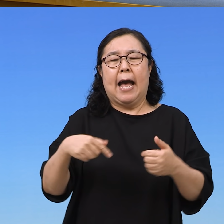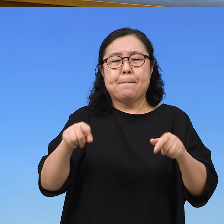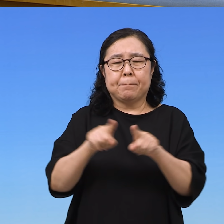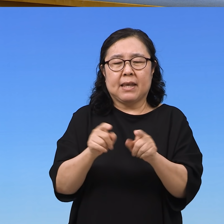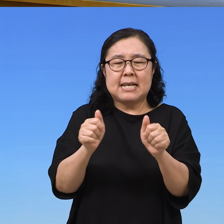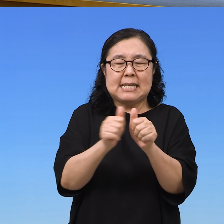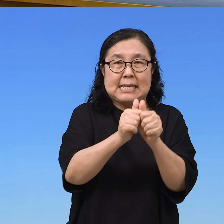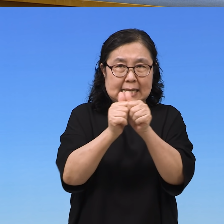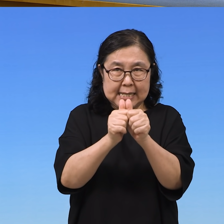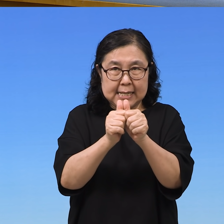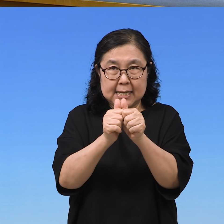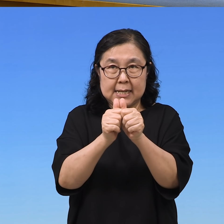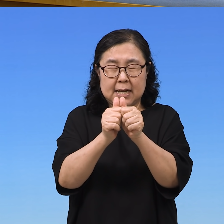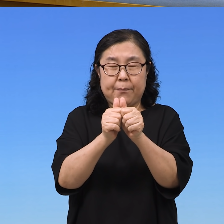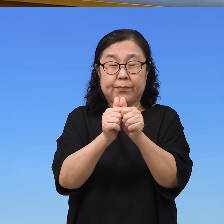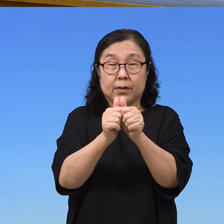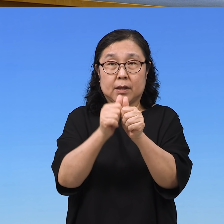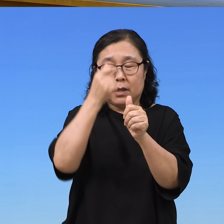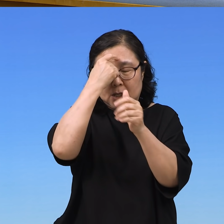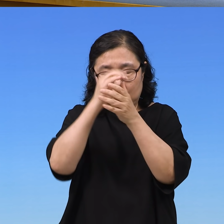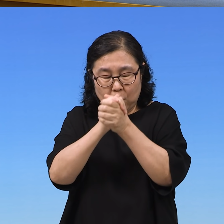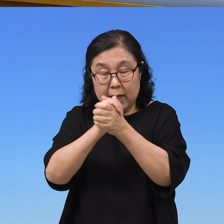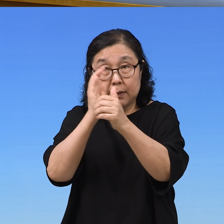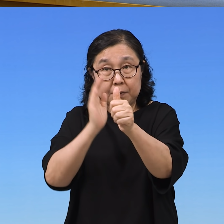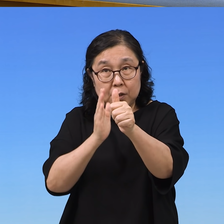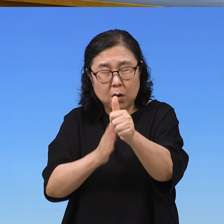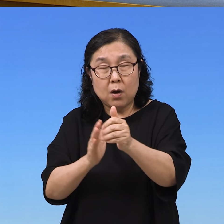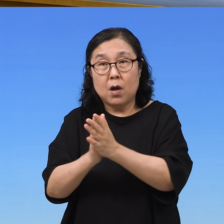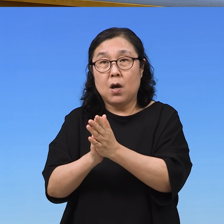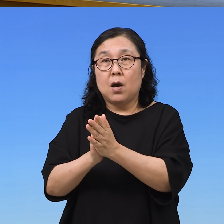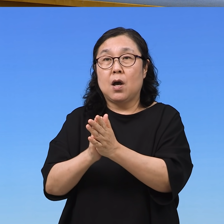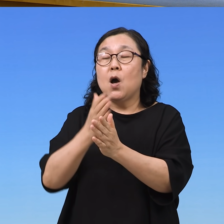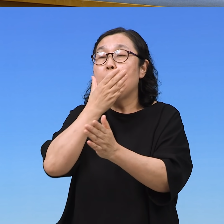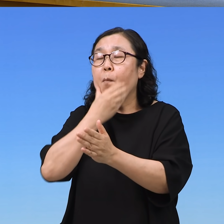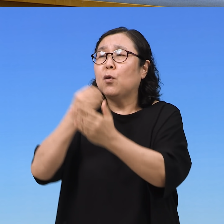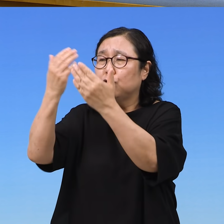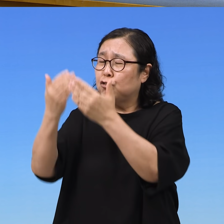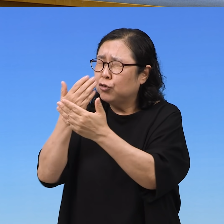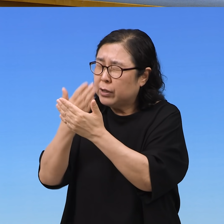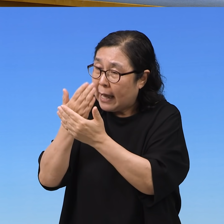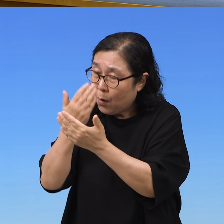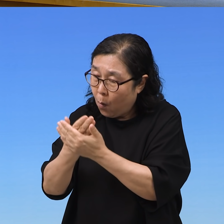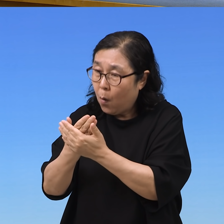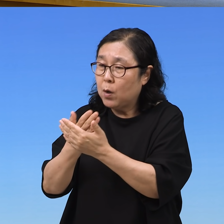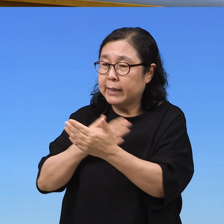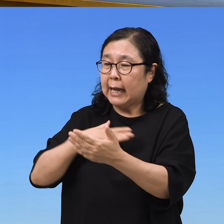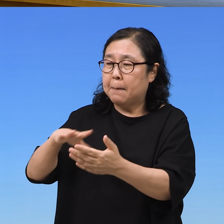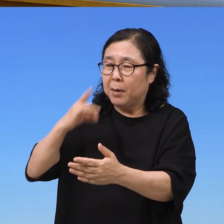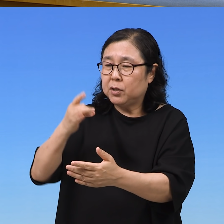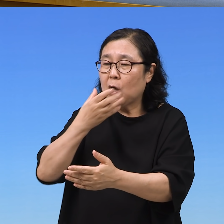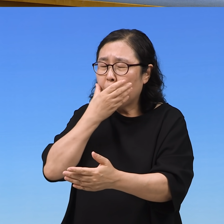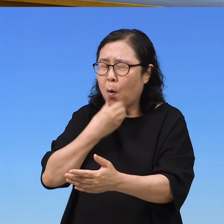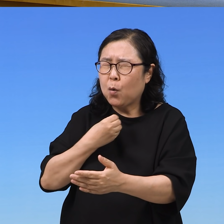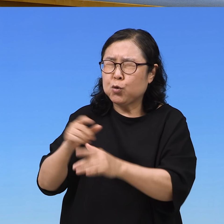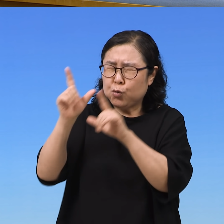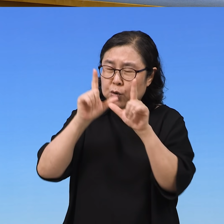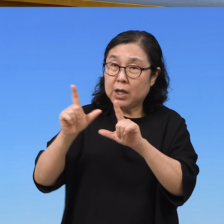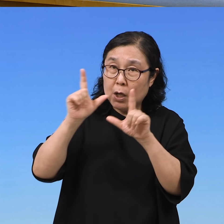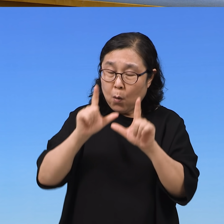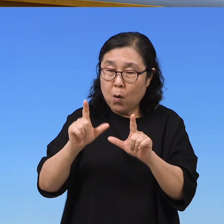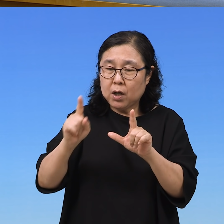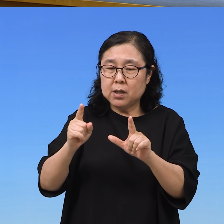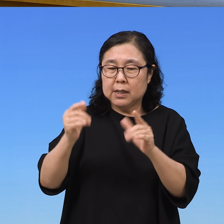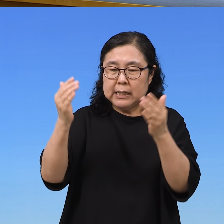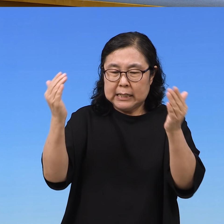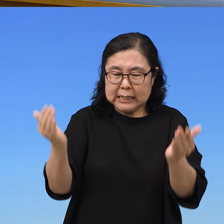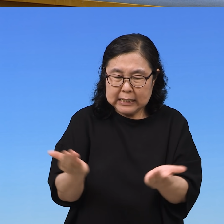세트로 기도하세요. 앞으로 하나님 복 주시기 원합니다. 그 주신 복을 먼저 내가 감사함으로 누리고, 그리고